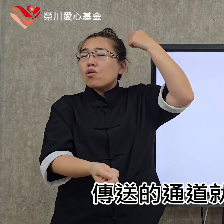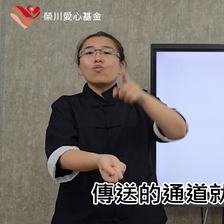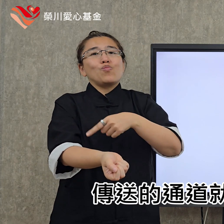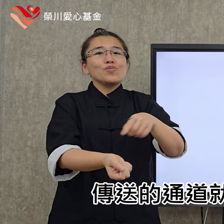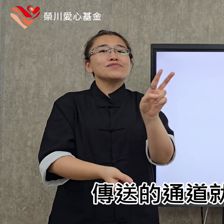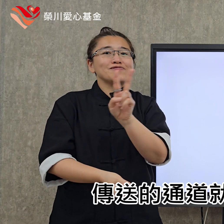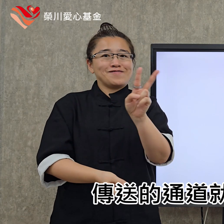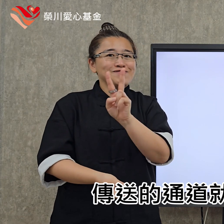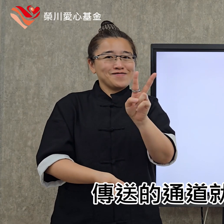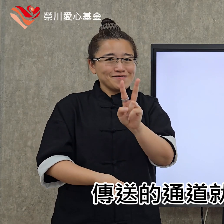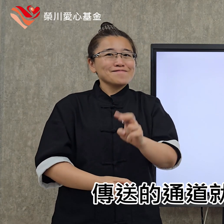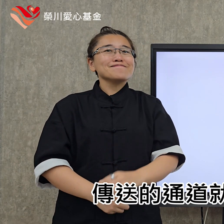啦。